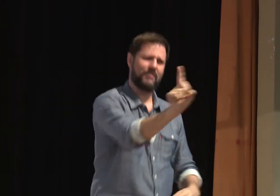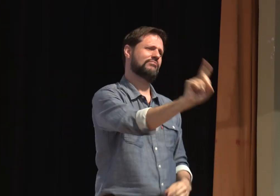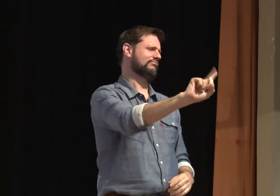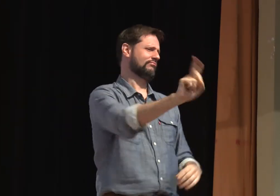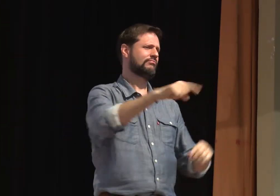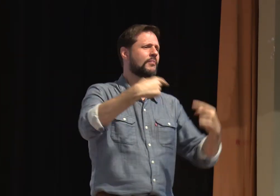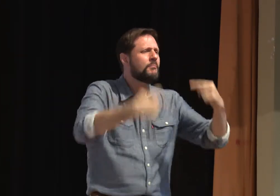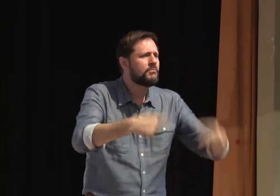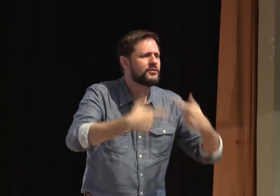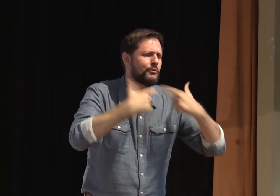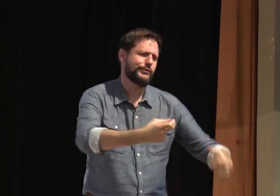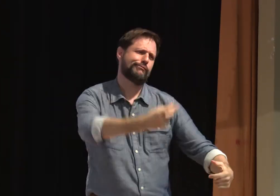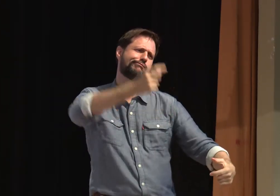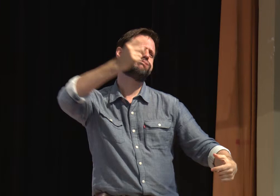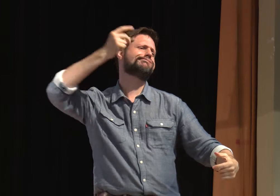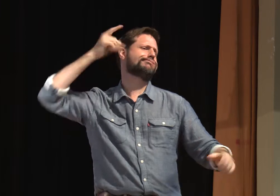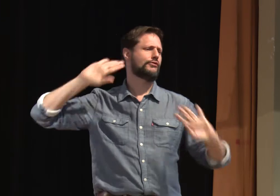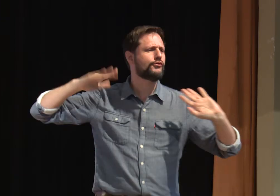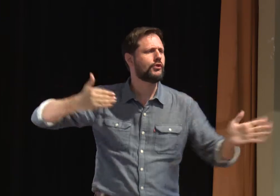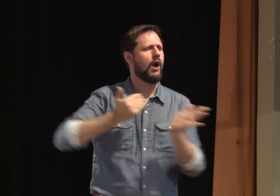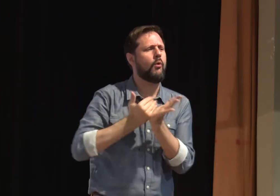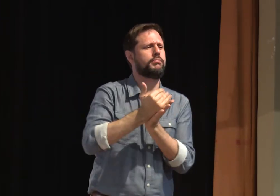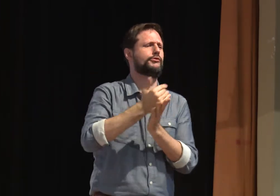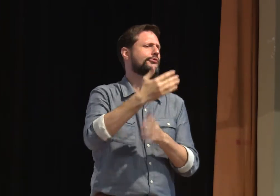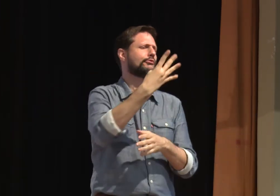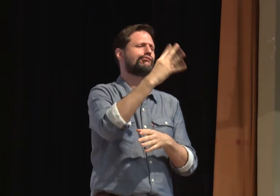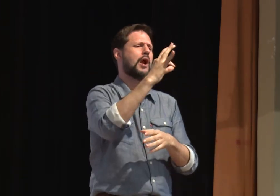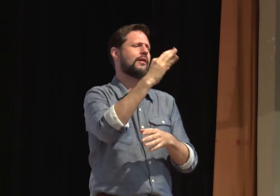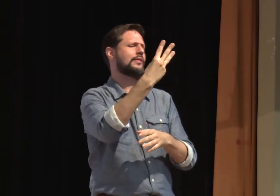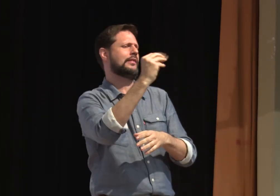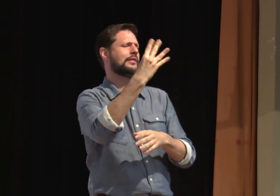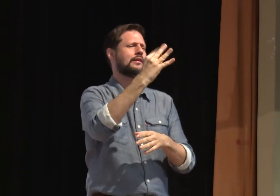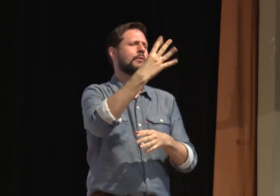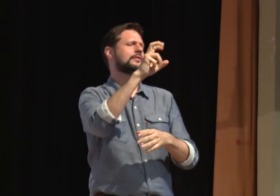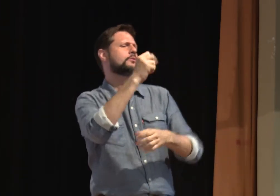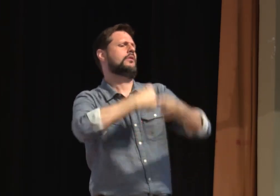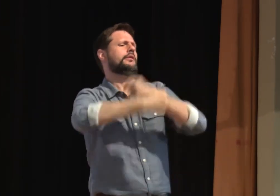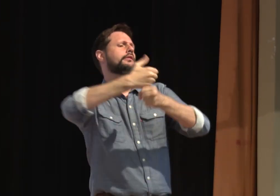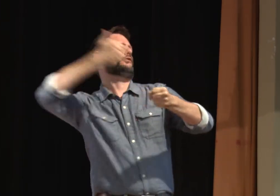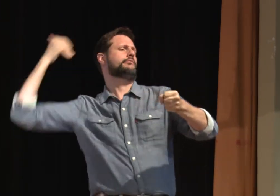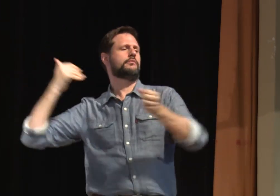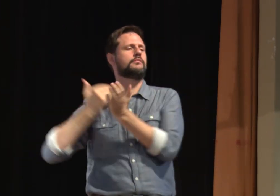política acadêmica e política linguística? Começou no movimento na década de